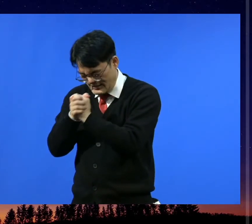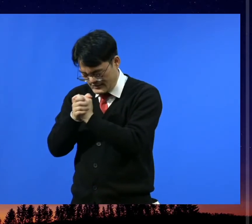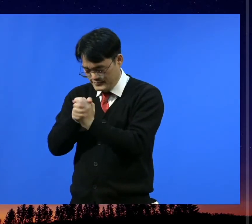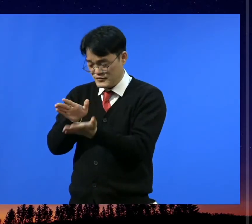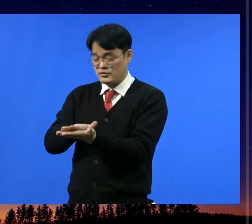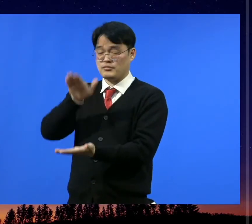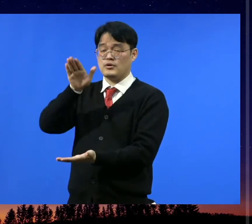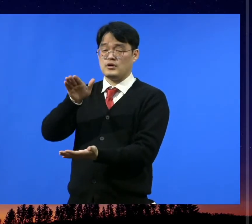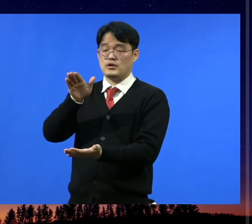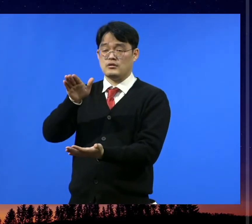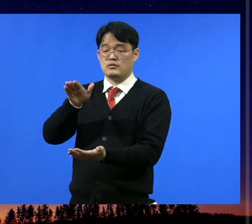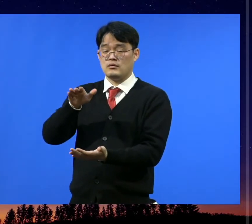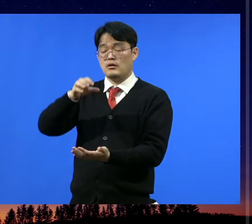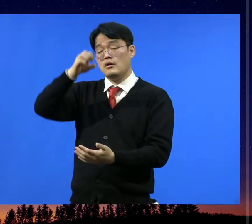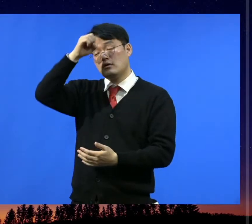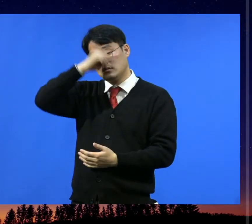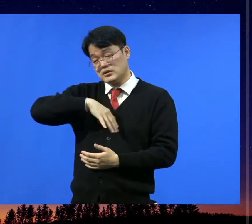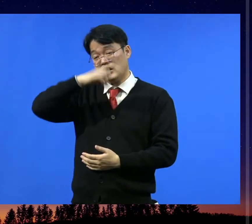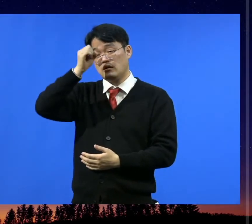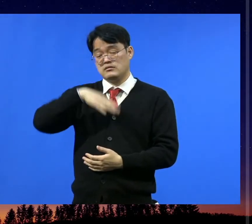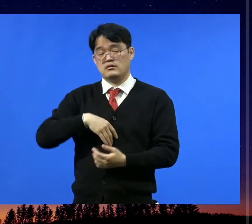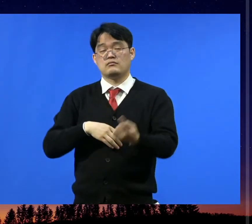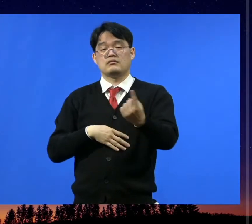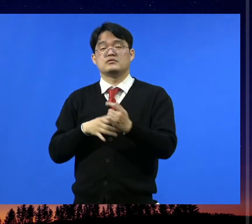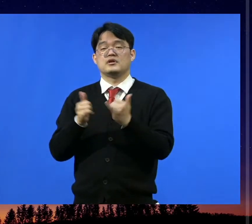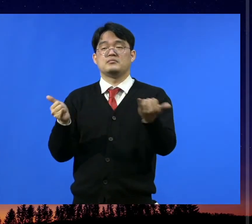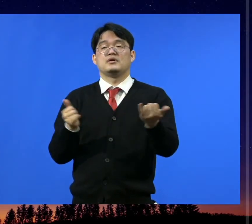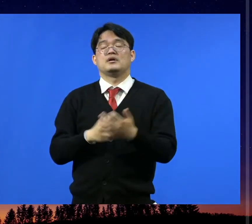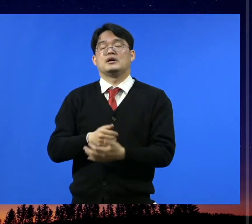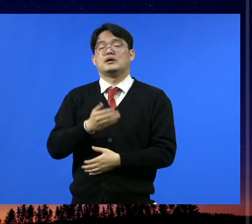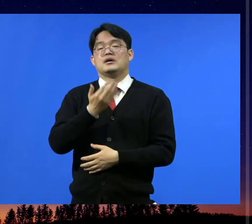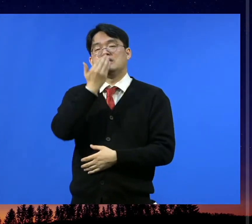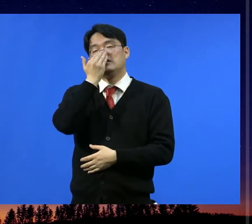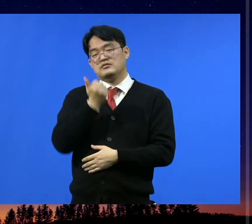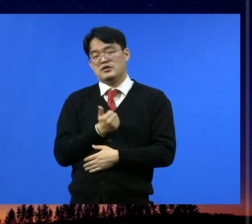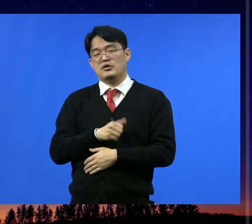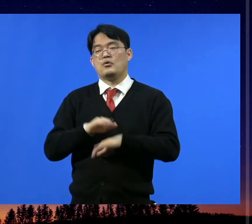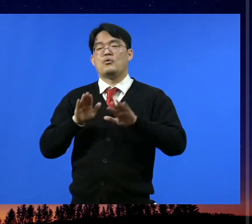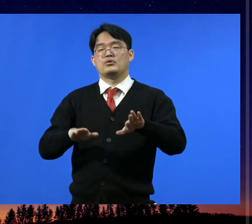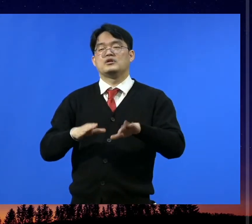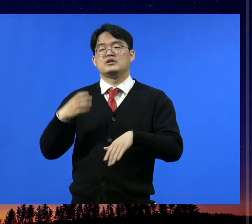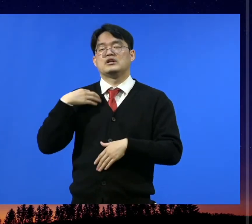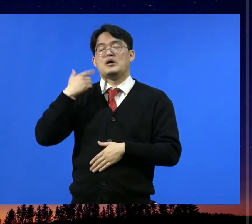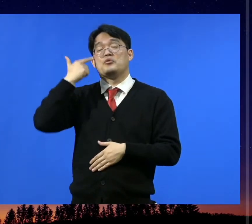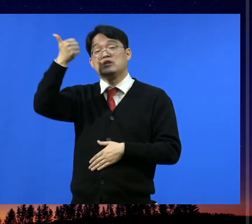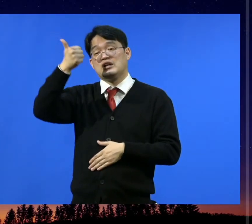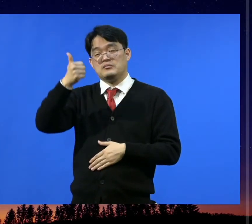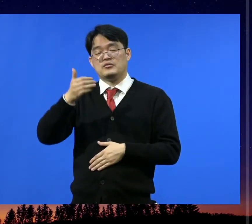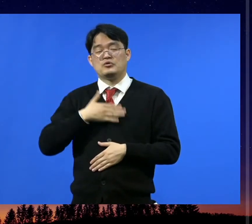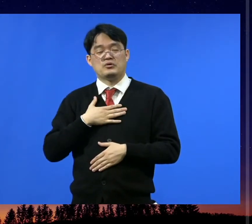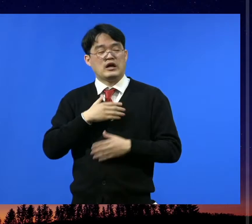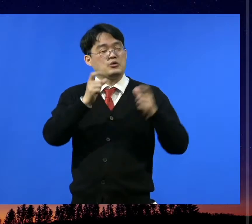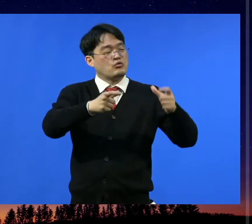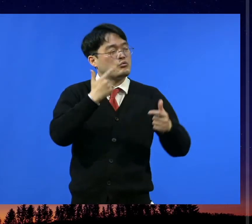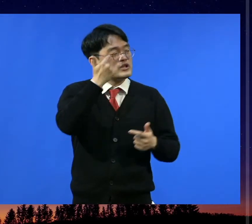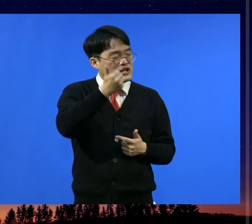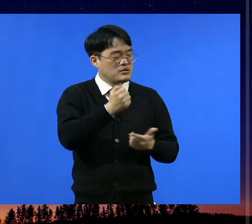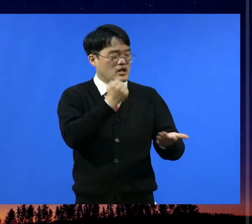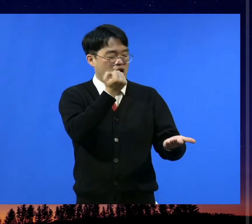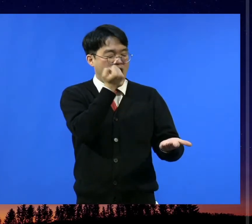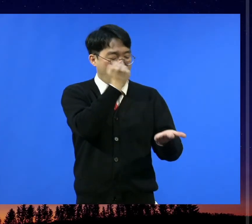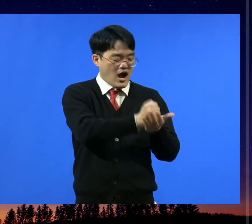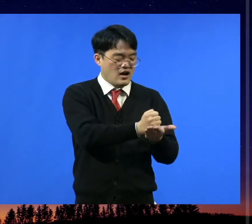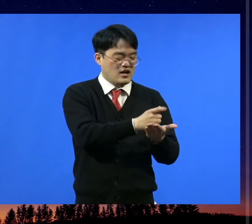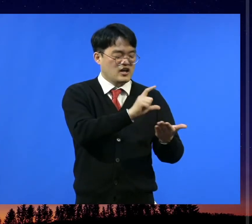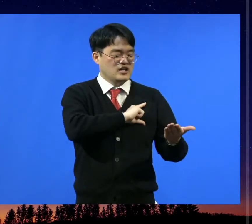안 그러면 형식적으로 온 분들은 따분하게 막 오늘 또 목사님하고 또 도장 찍어야지 이러고 오고 다 이렇게 하고